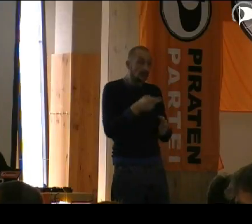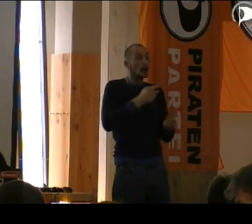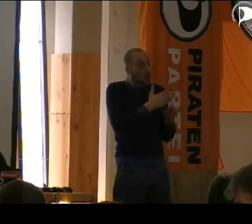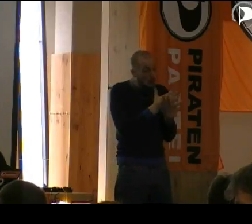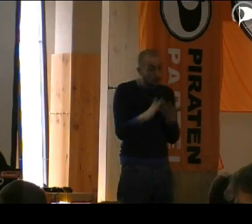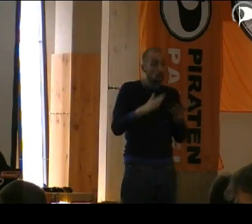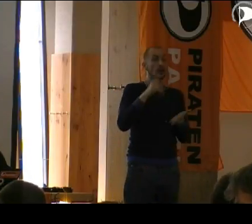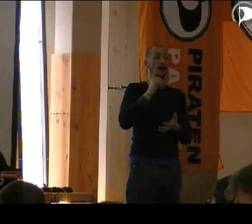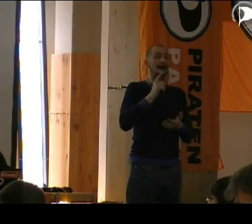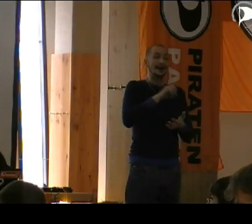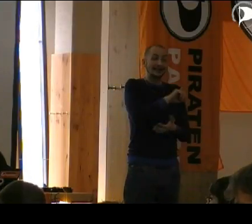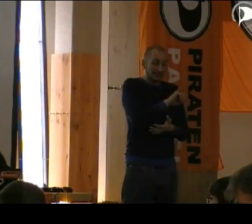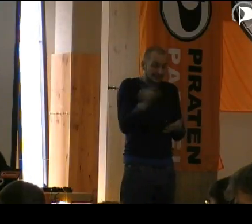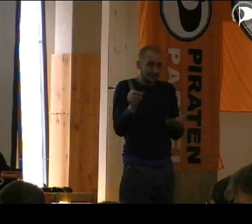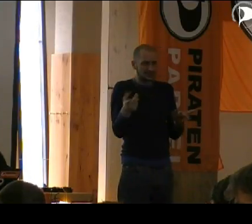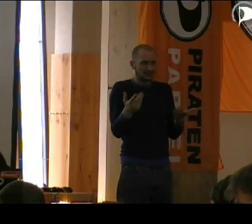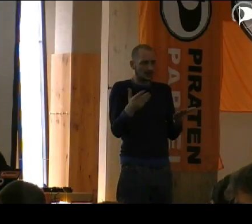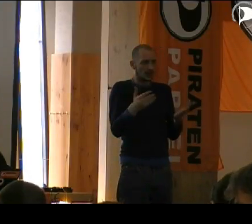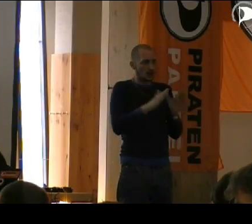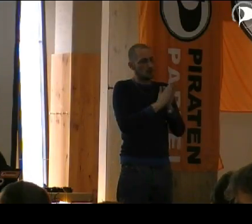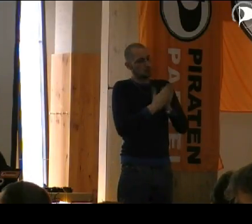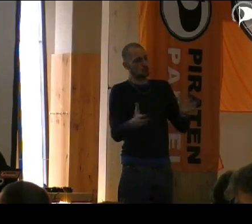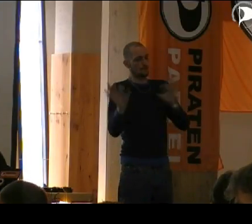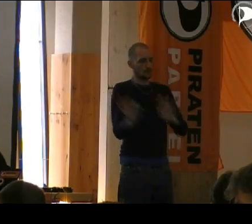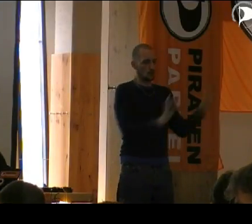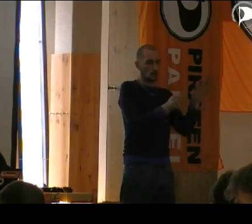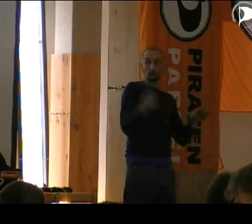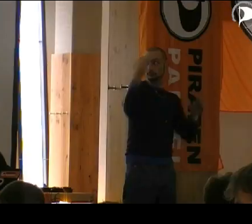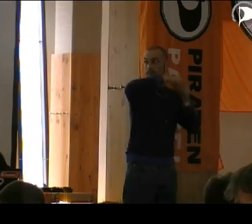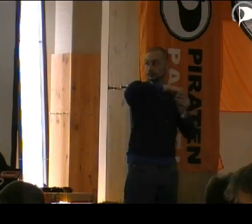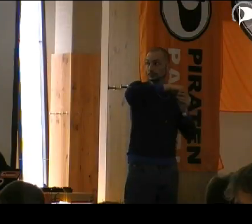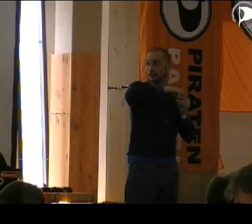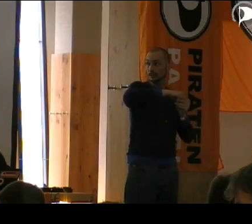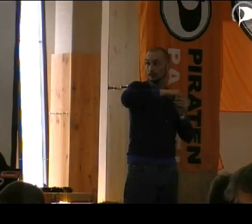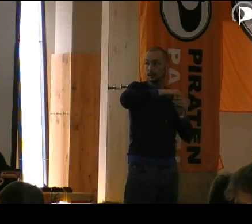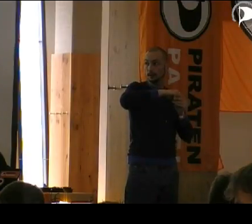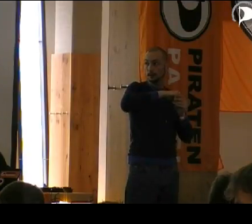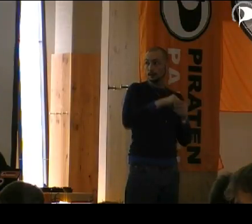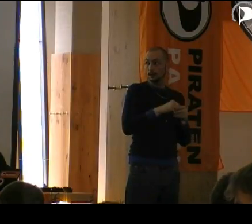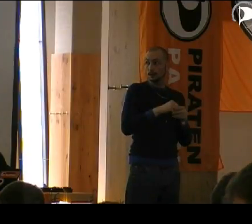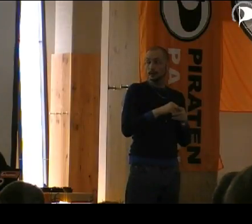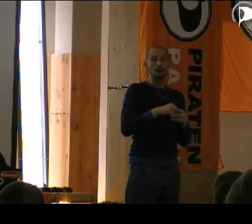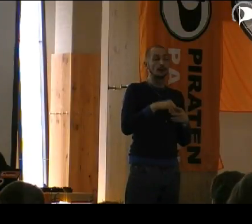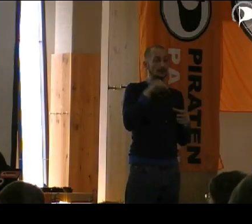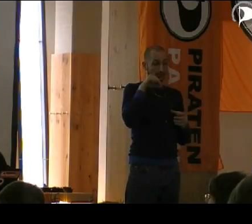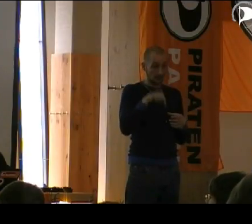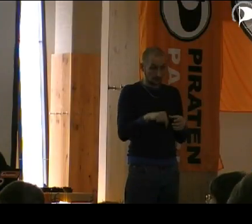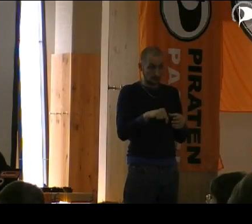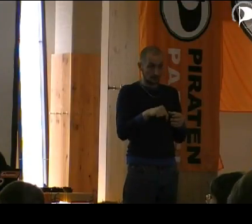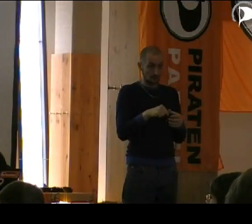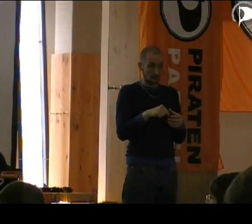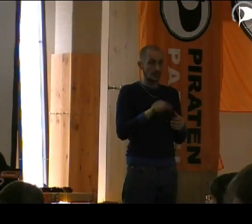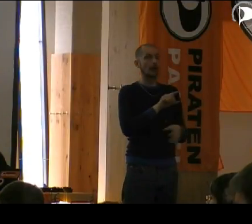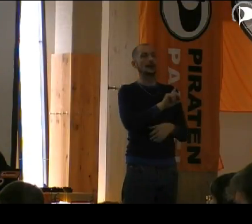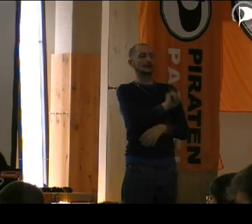ist noch nicht in eine buchführung überführt insofern ist das natürlich darüber wird nicht